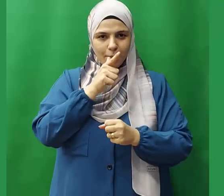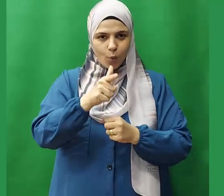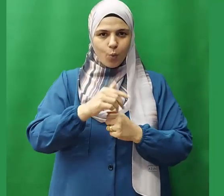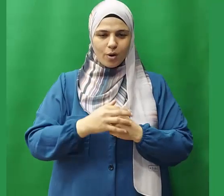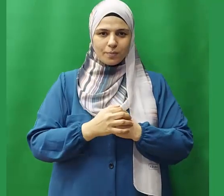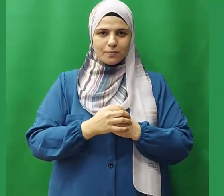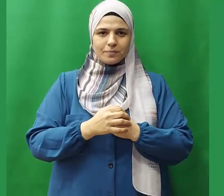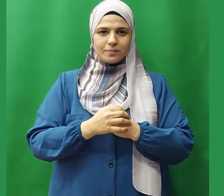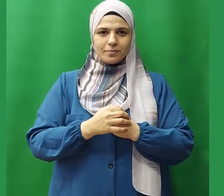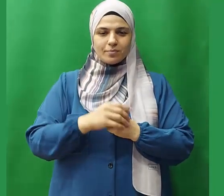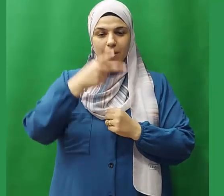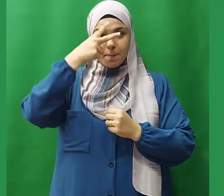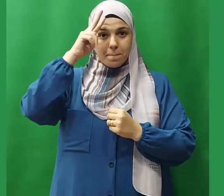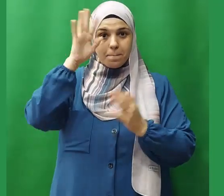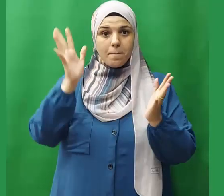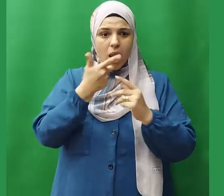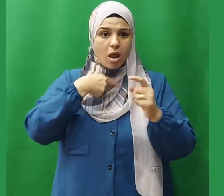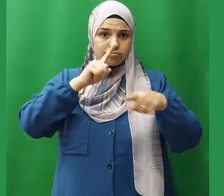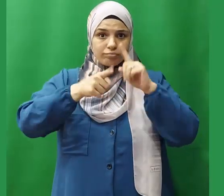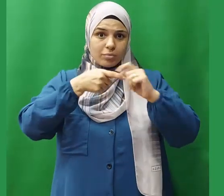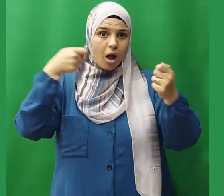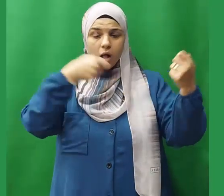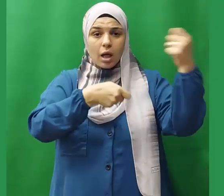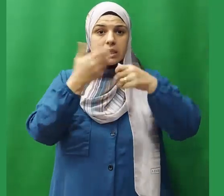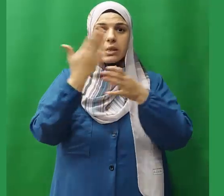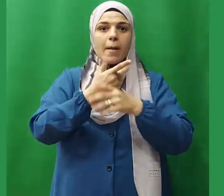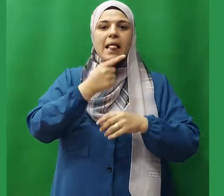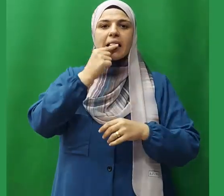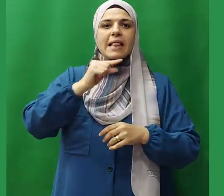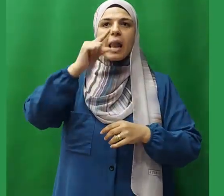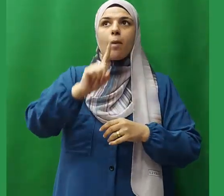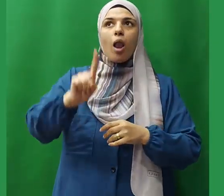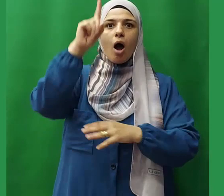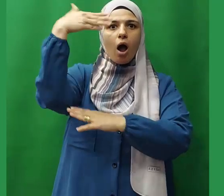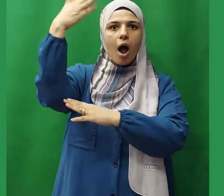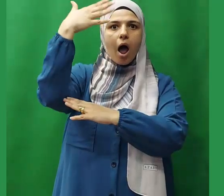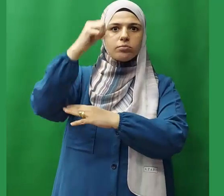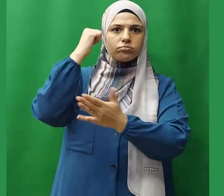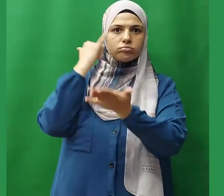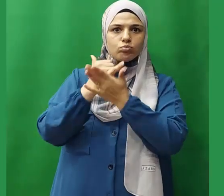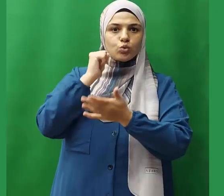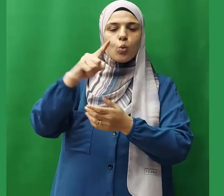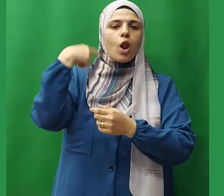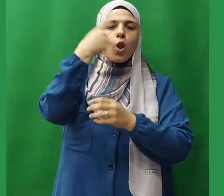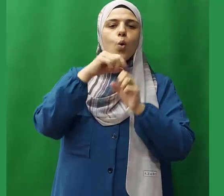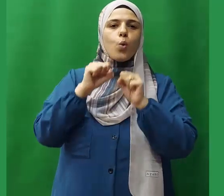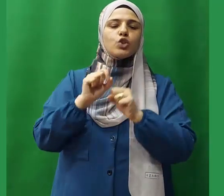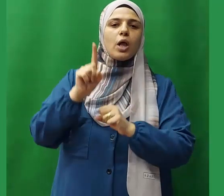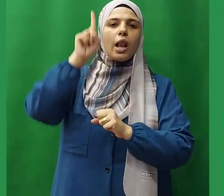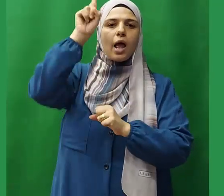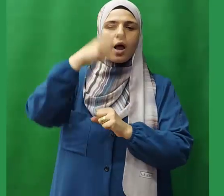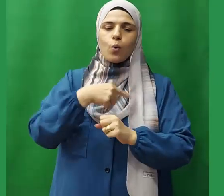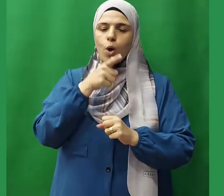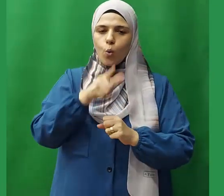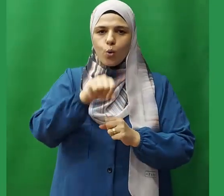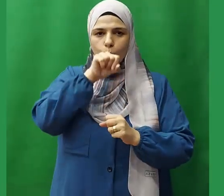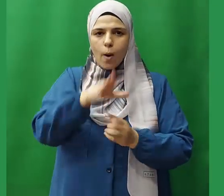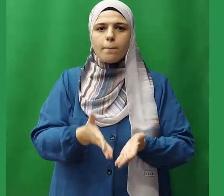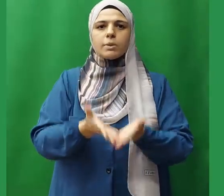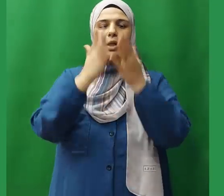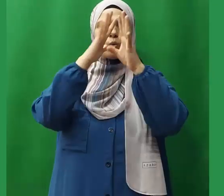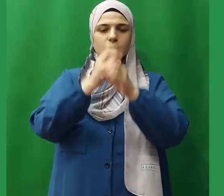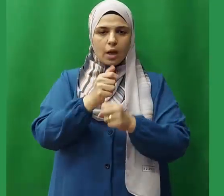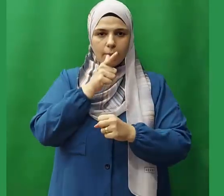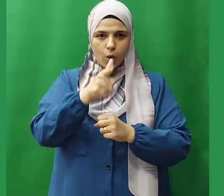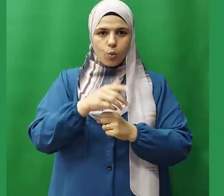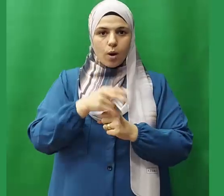وسلم من قاتل لتكون كلمات الله هي العليا فهو في سبيل الله ويقول صلى الله عليه